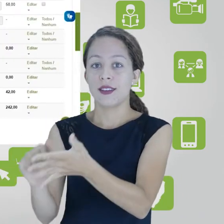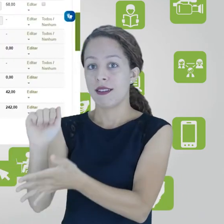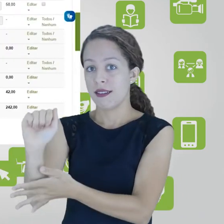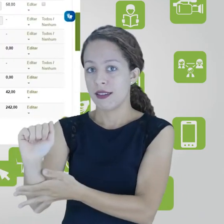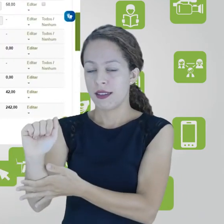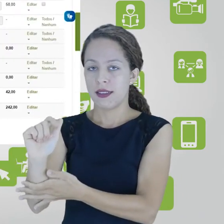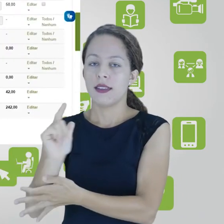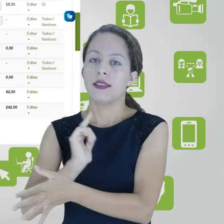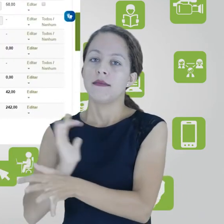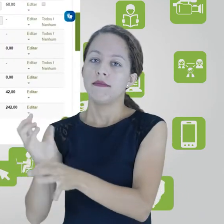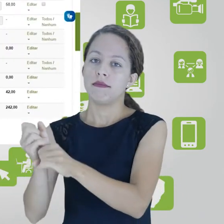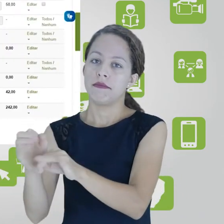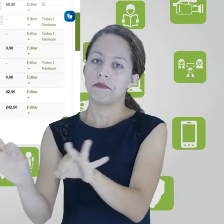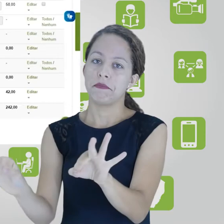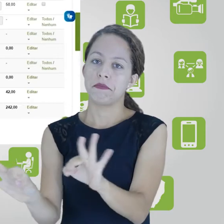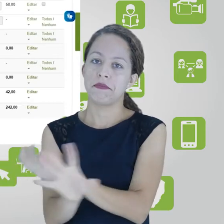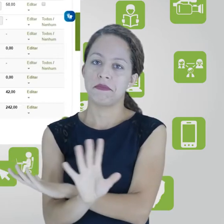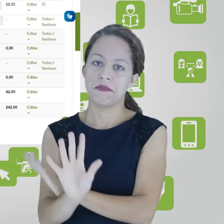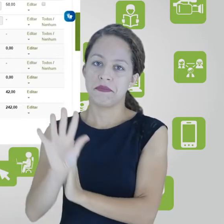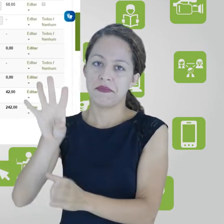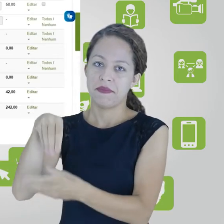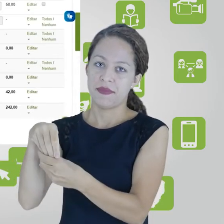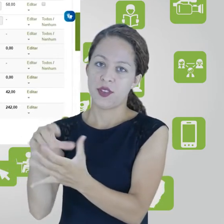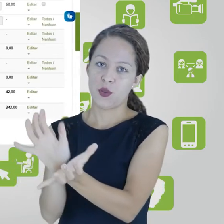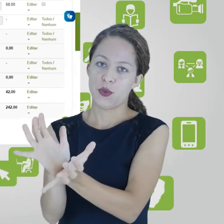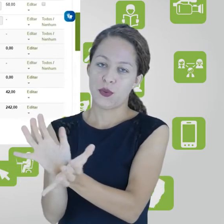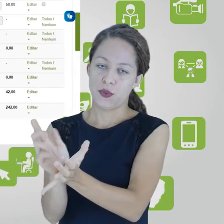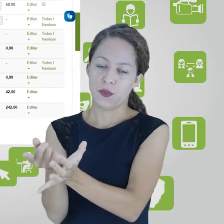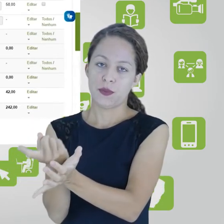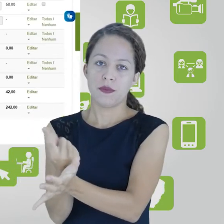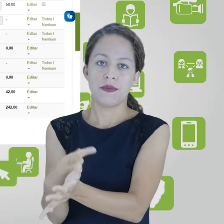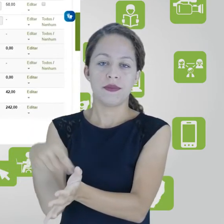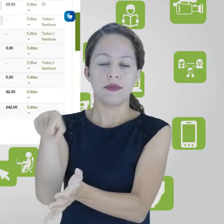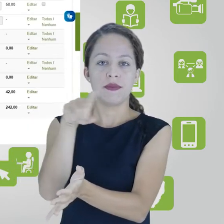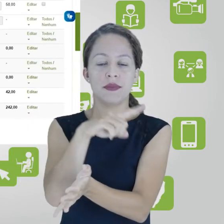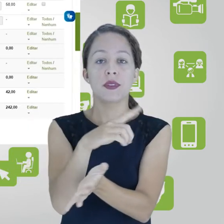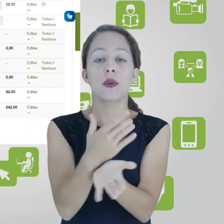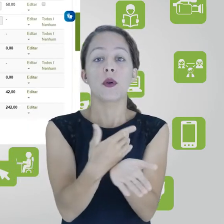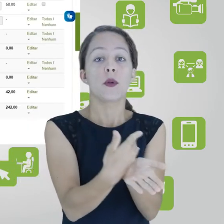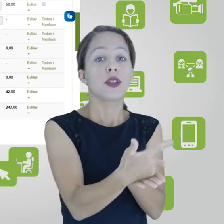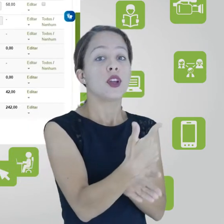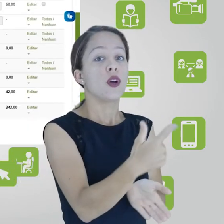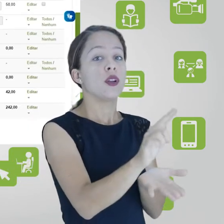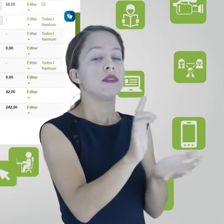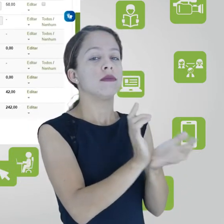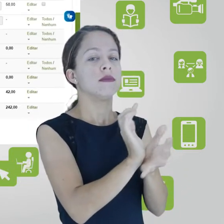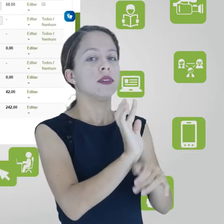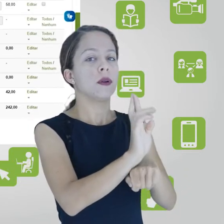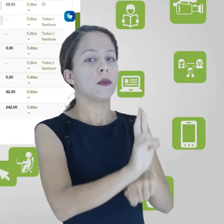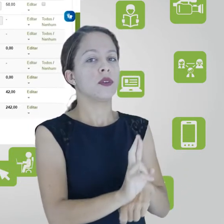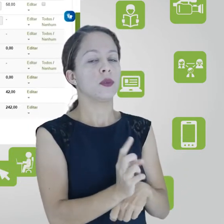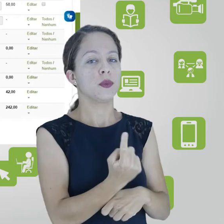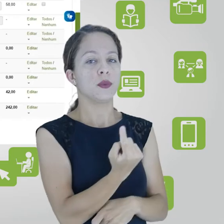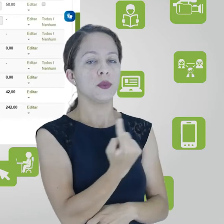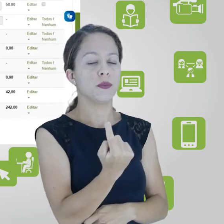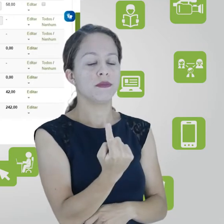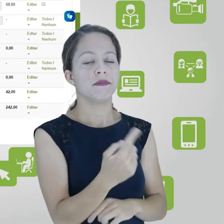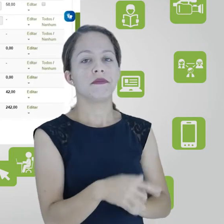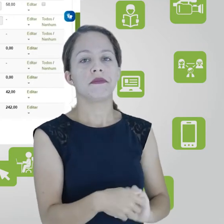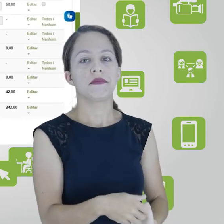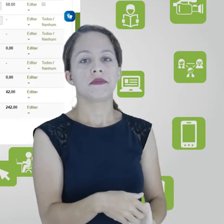dentro atividades A, que inicia e fecha a categoria, então as atividades vão ficar aqui no meio. Aí inicia uma outra